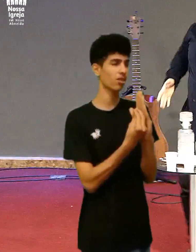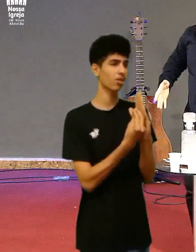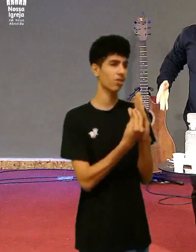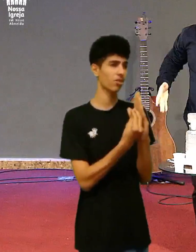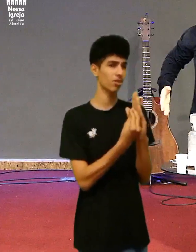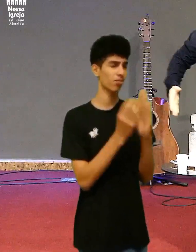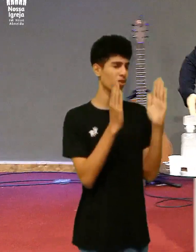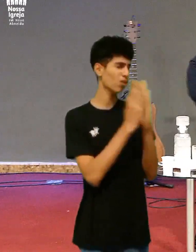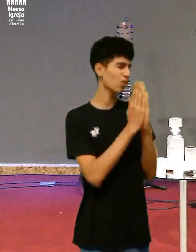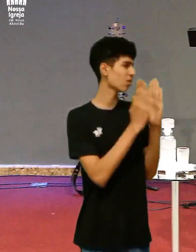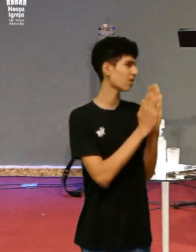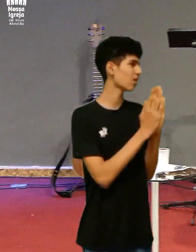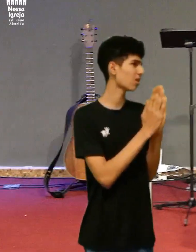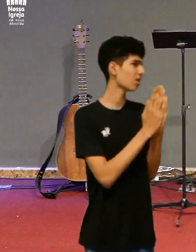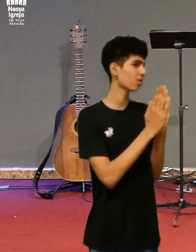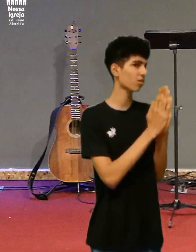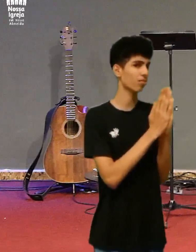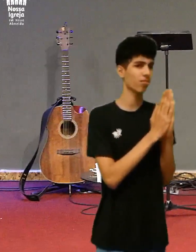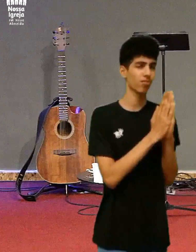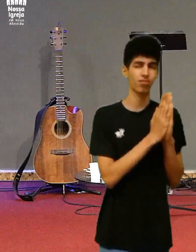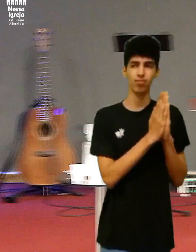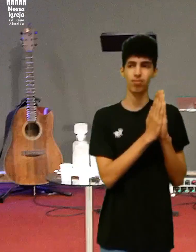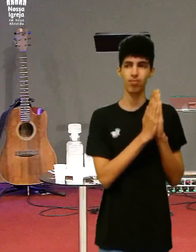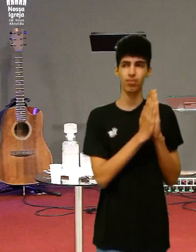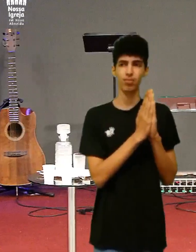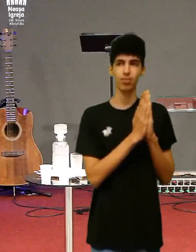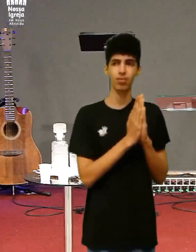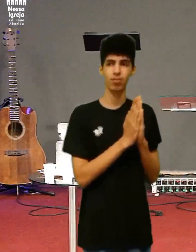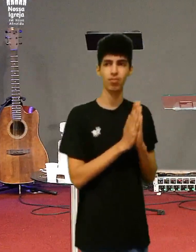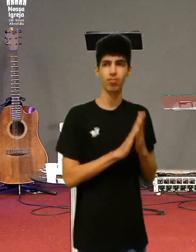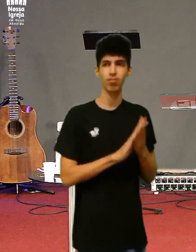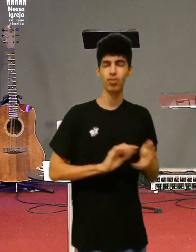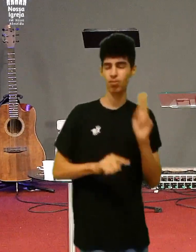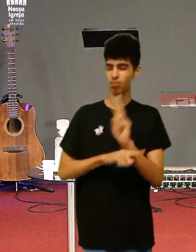que desce os rios de Deus.